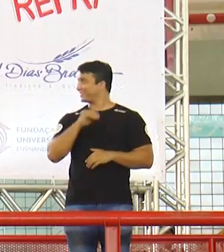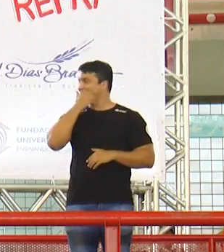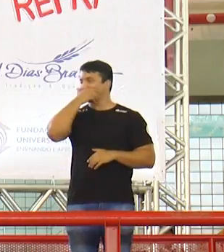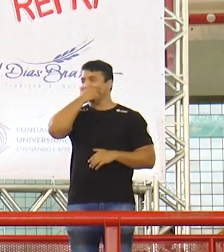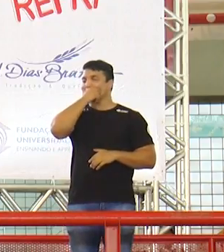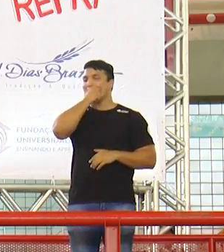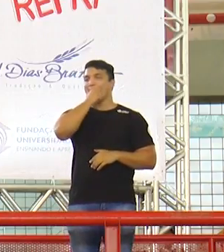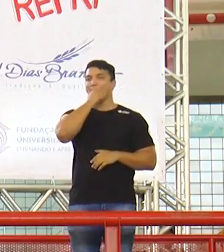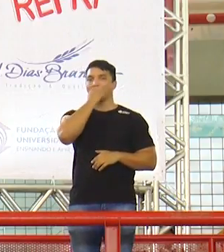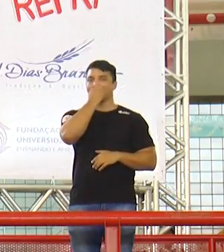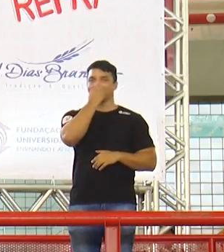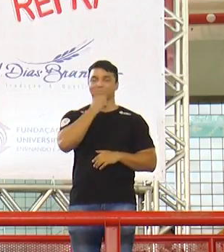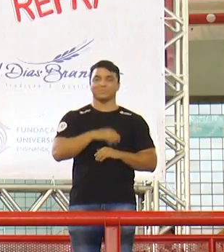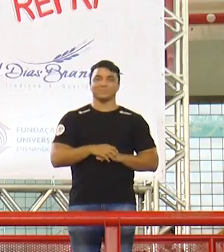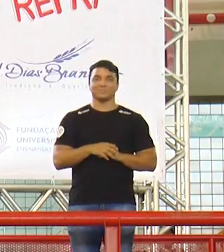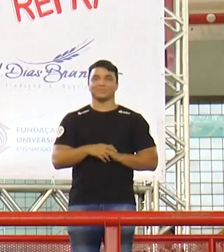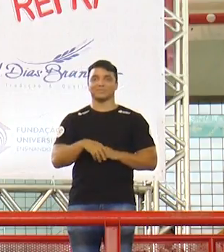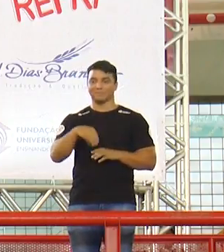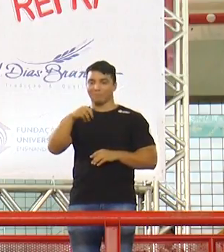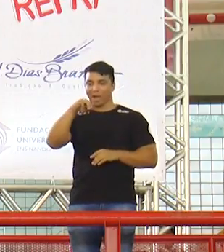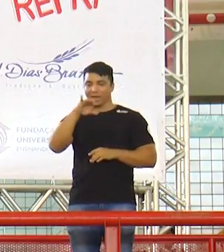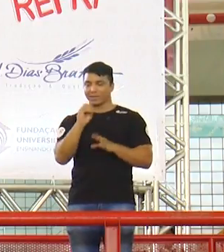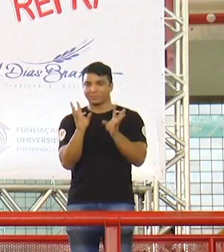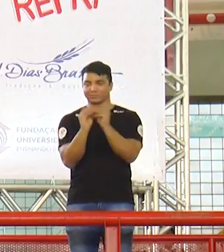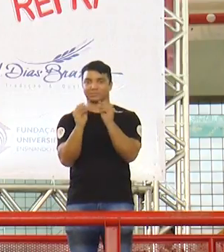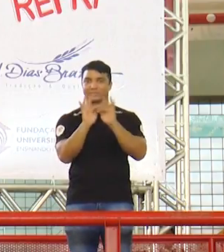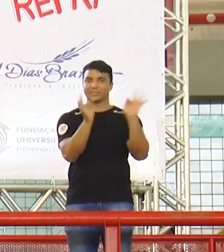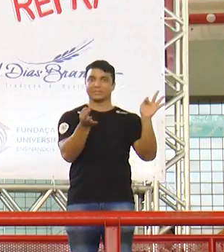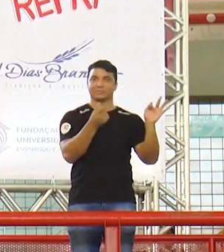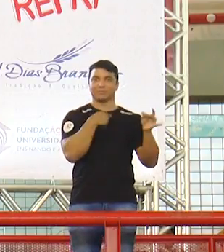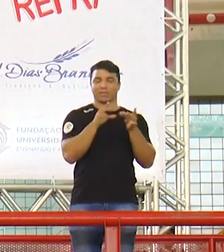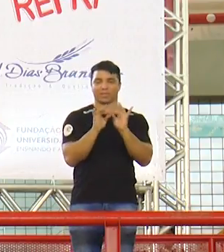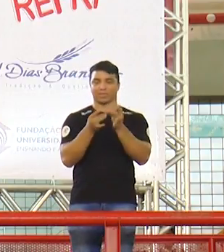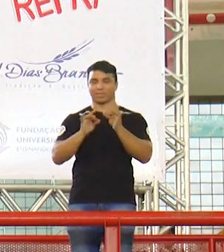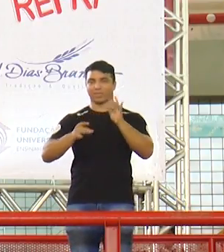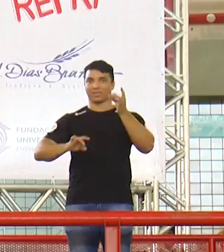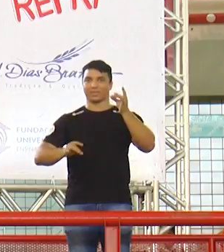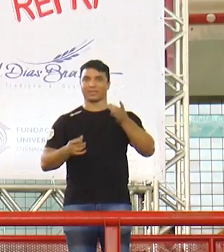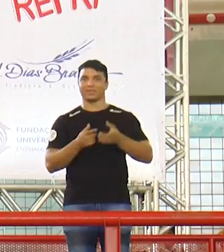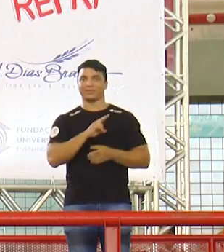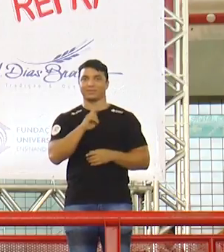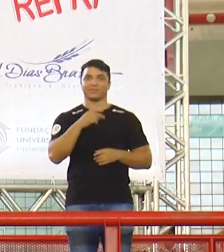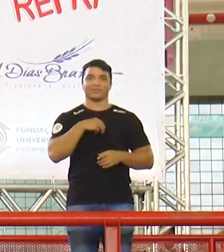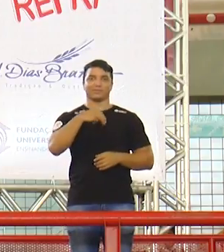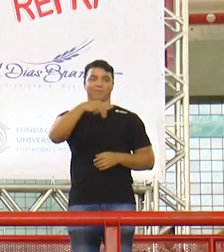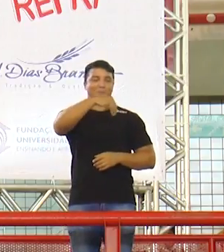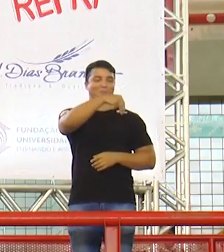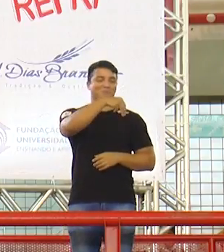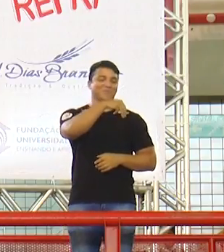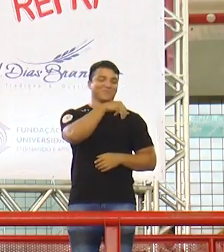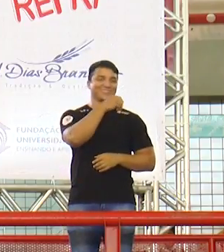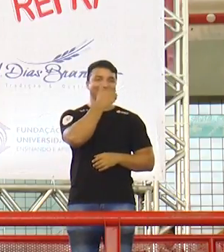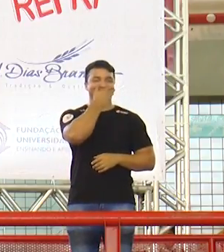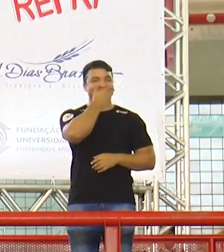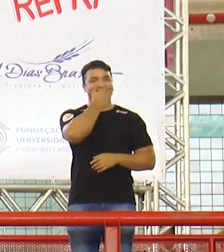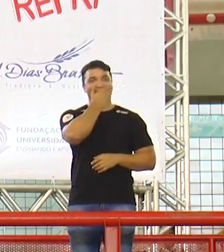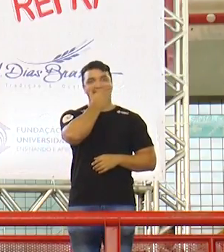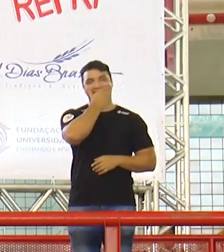Eu nunca vi esculhambar tanto um nome tão simples, Maria. Eu chamava até de Mariah, para valer a pena, né?